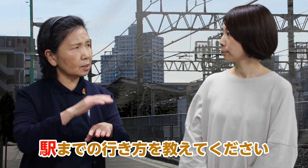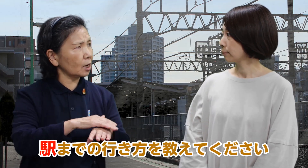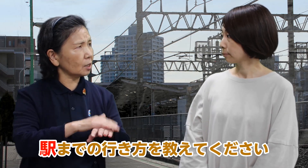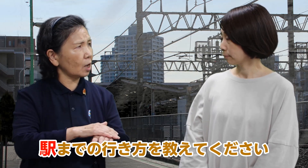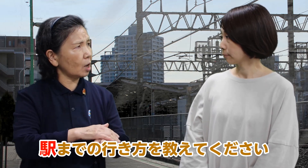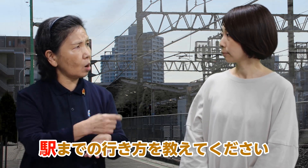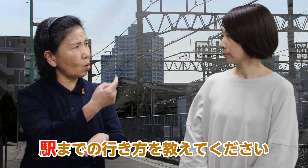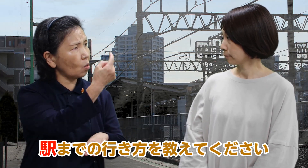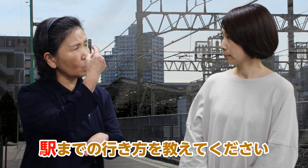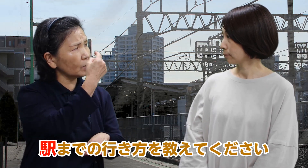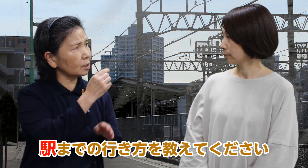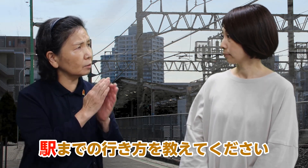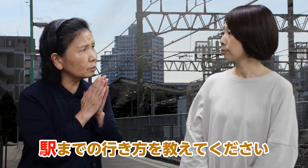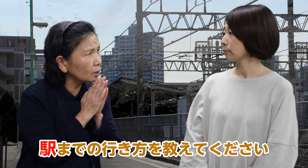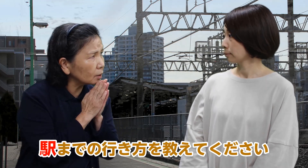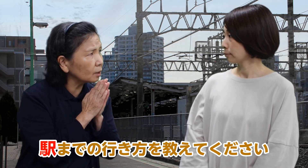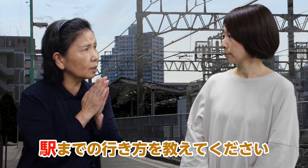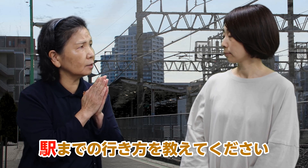駅までの行き方を教えてください。